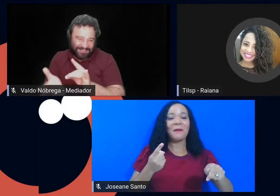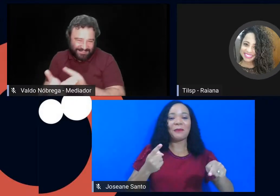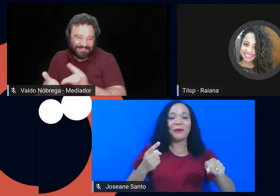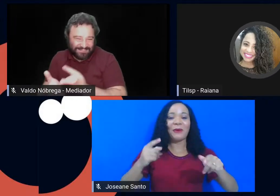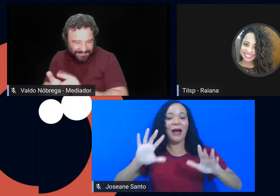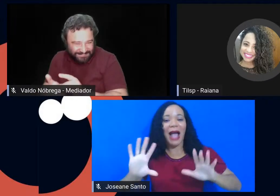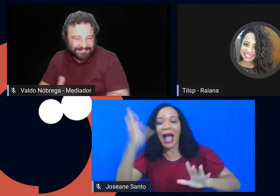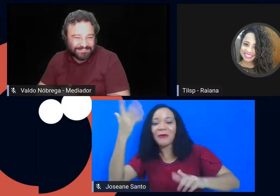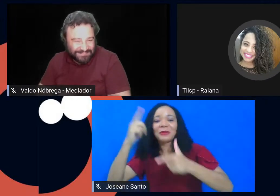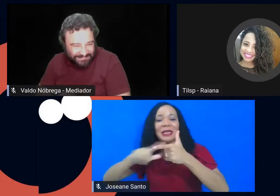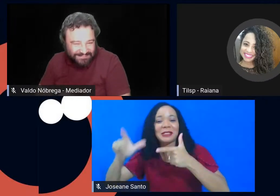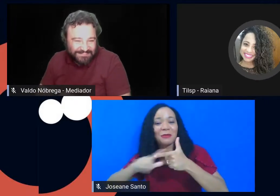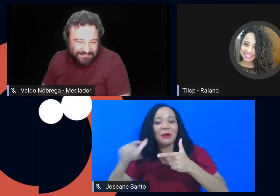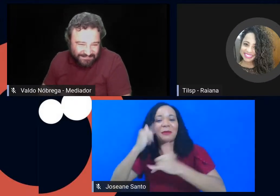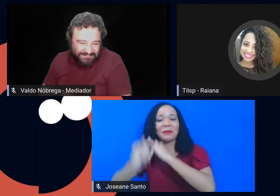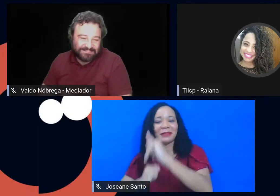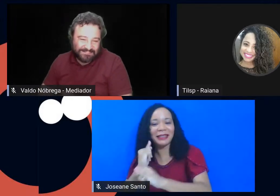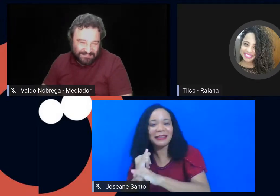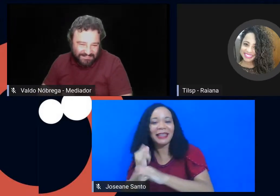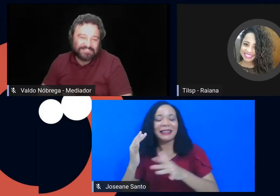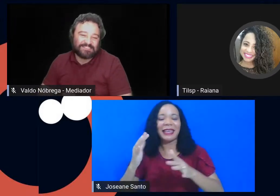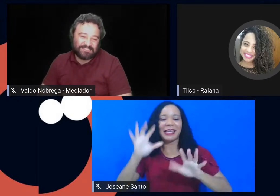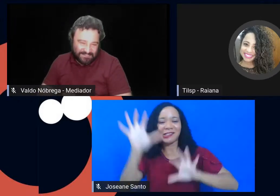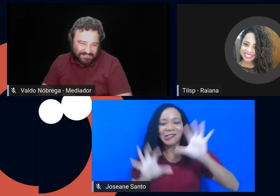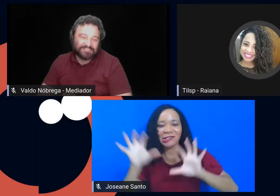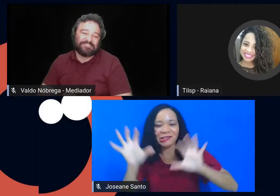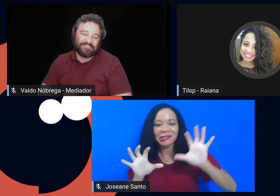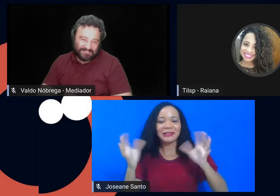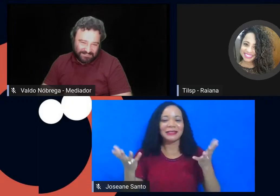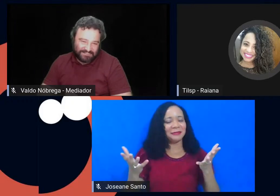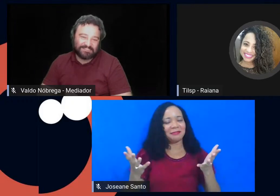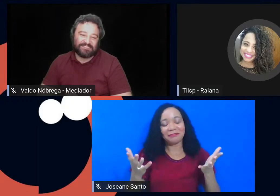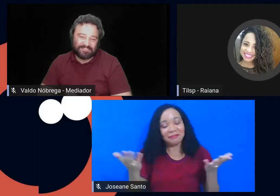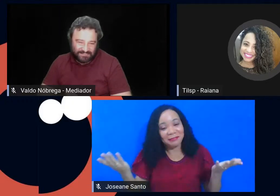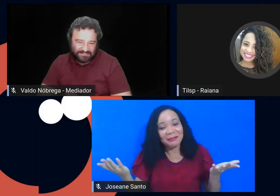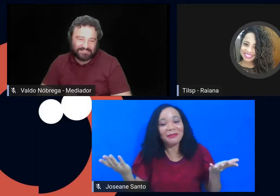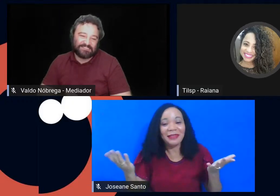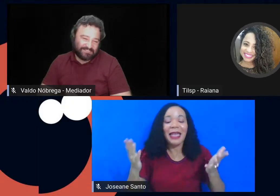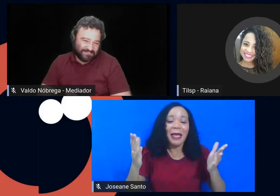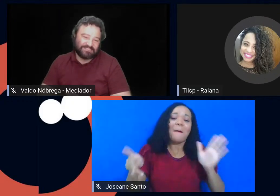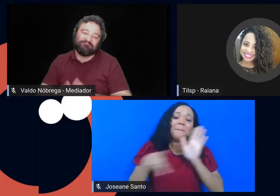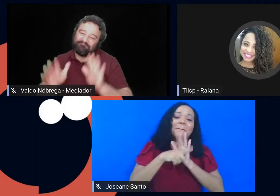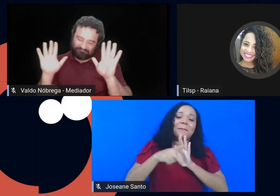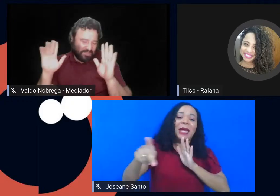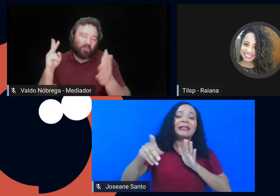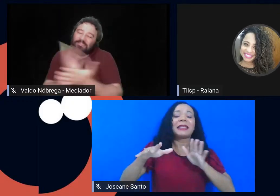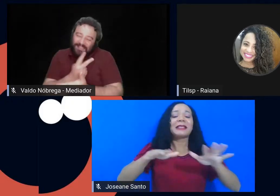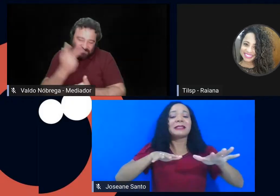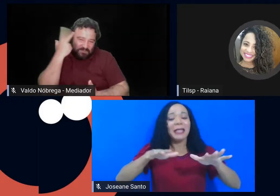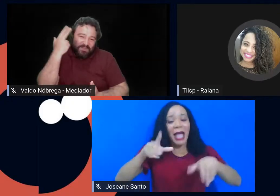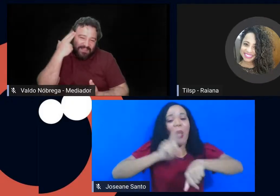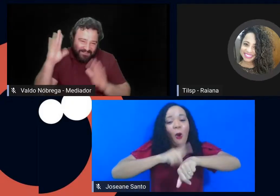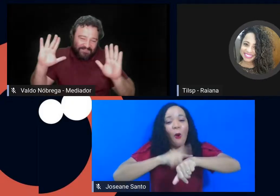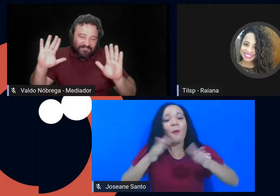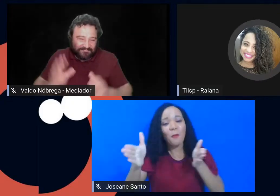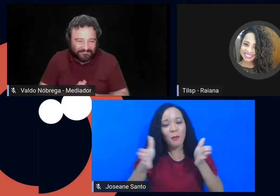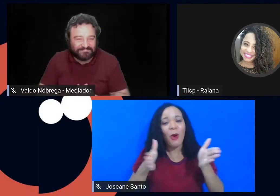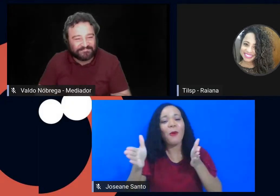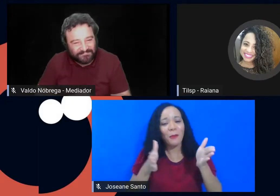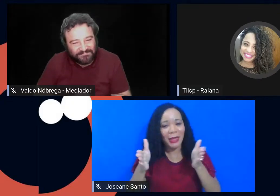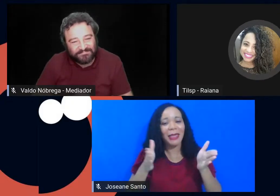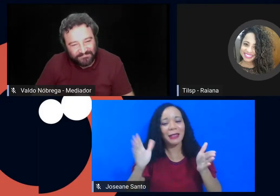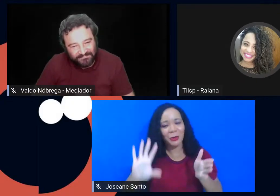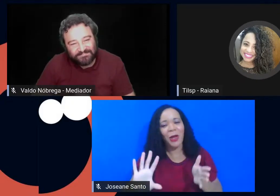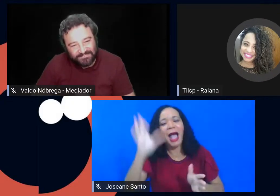dificuldades em gerenciar o tempo, acontecem imprevistos com a internet, a gente trava, mas isso acontece,